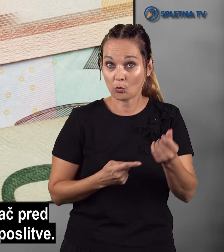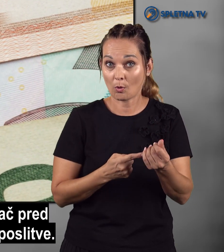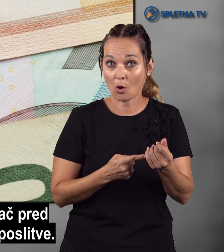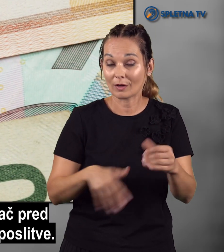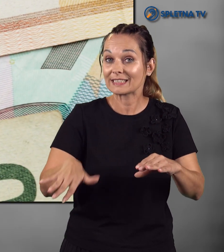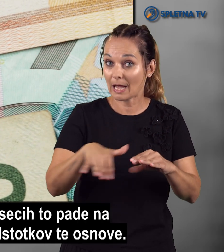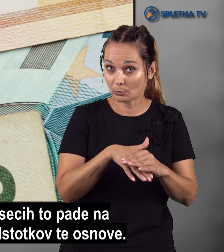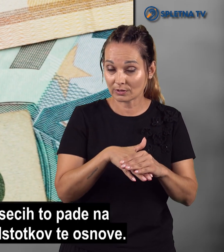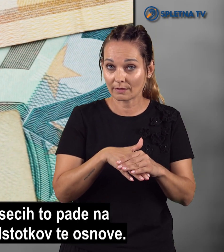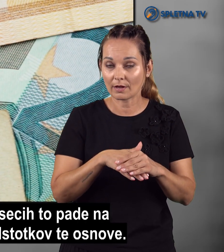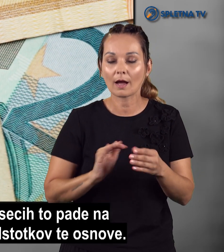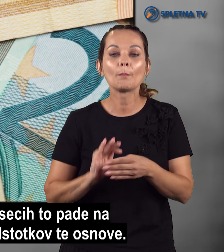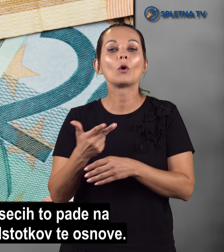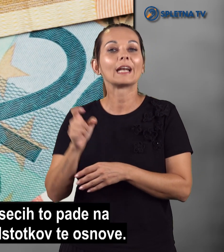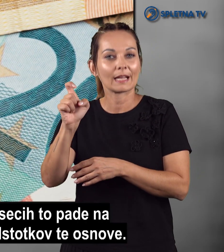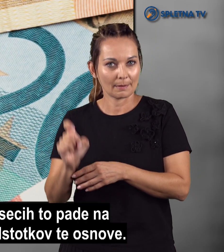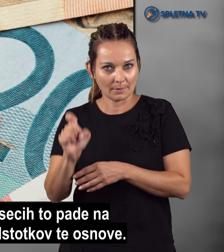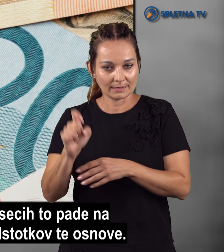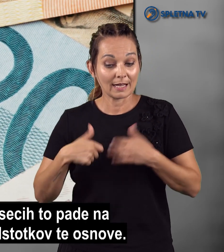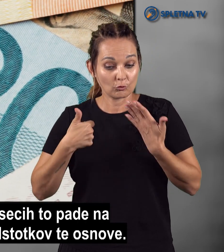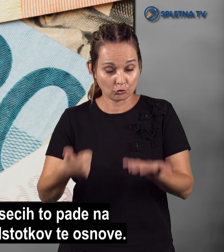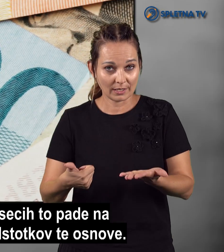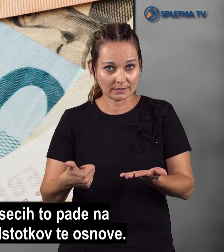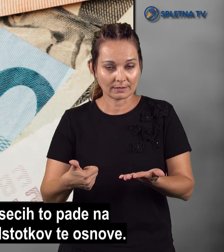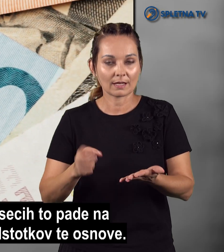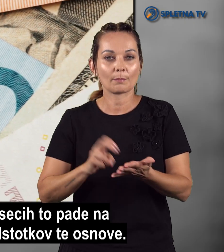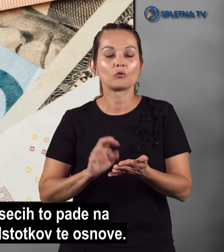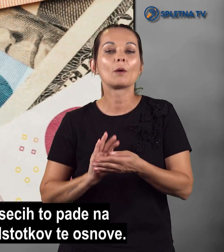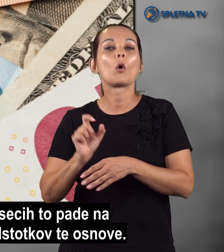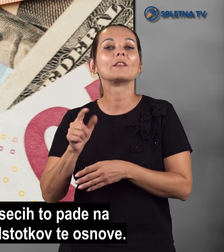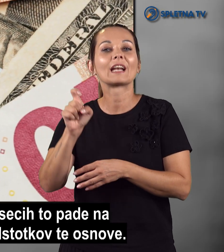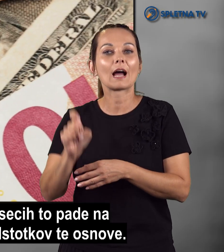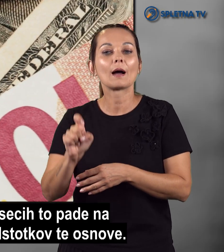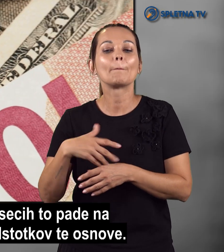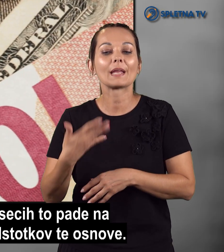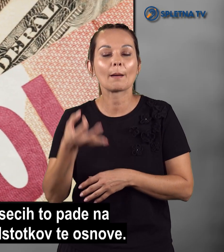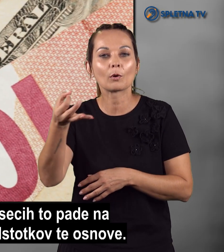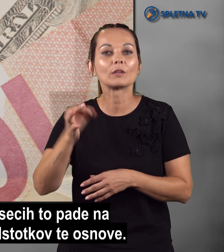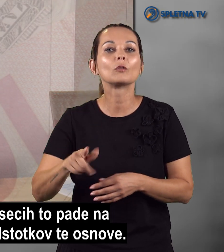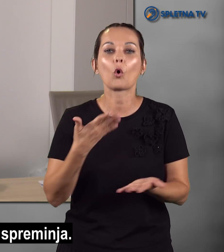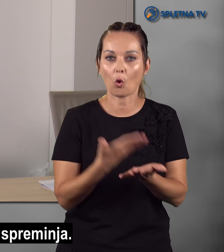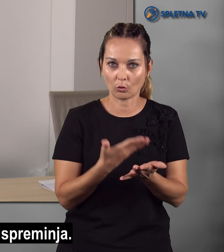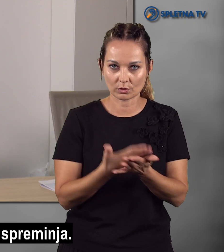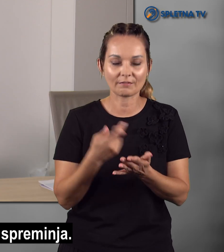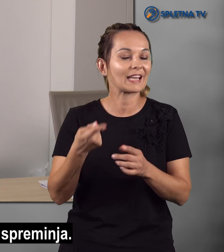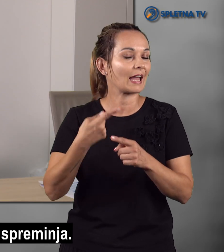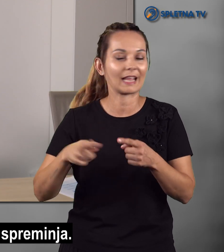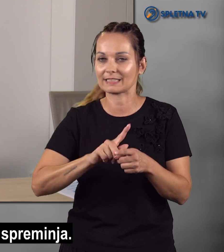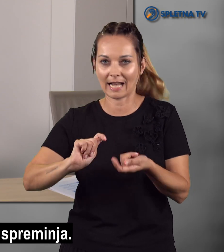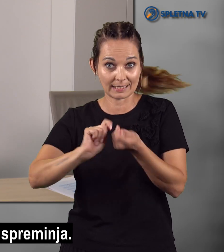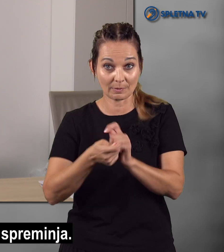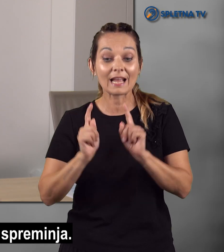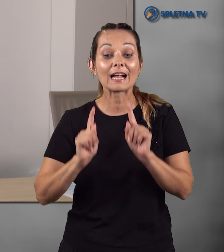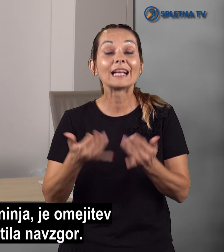zaposlitve. Potem po 3 mesecih to pade na 60 in potem po 12 mesecih na 50% te osnove. Ta del se ne